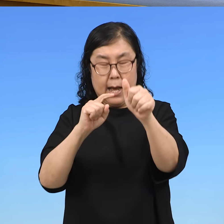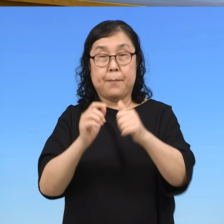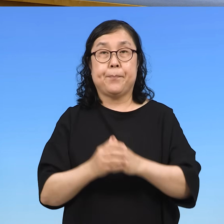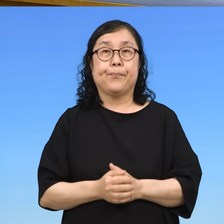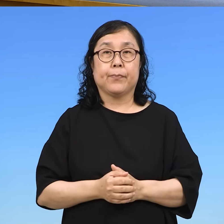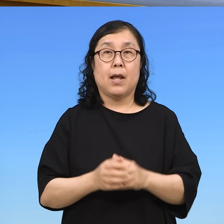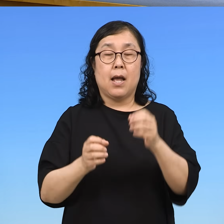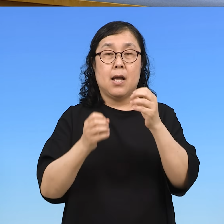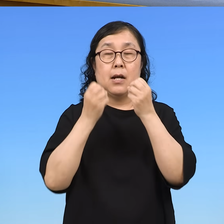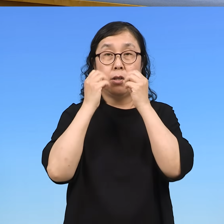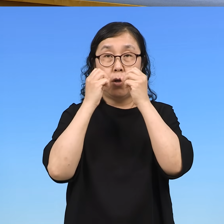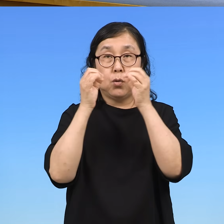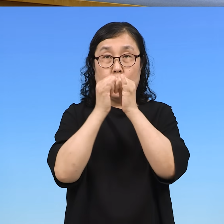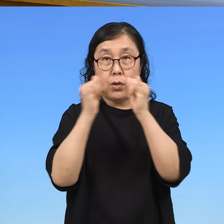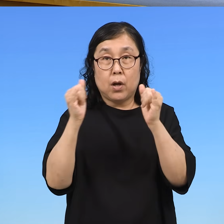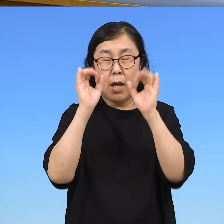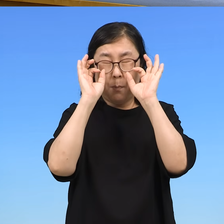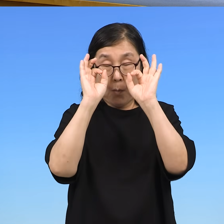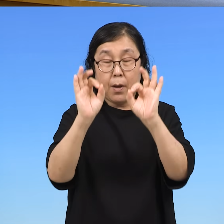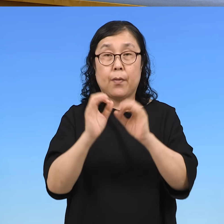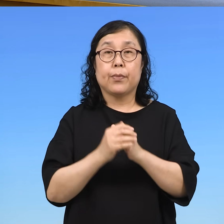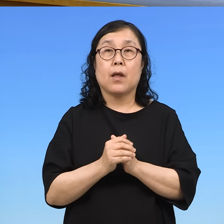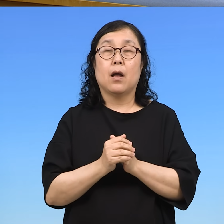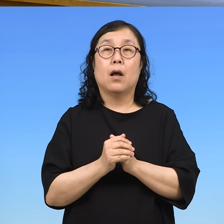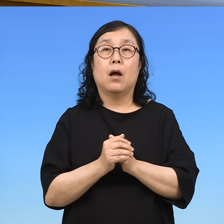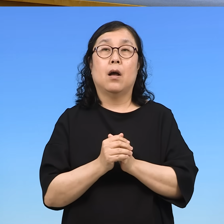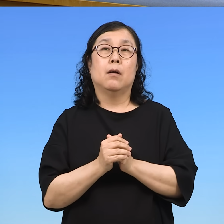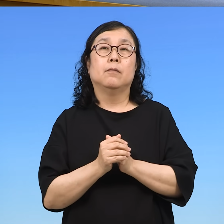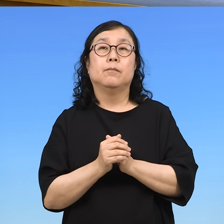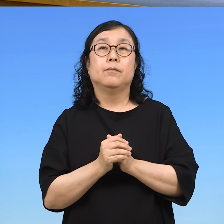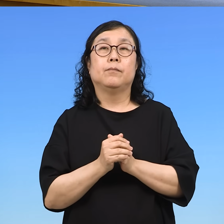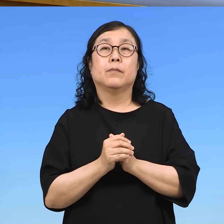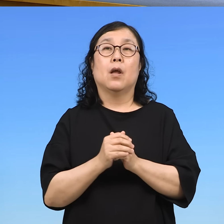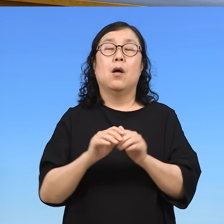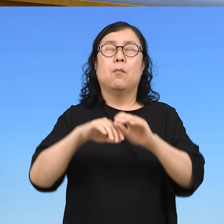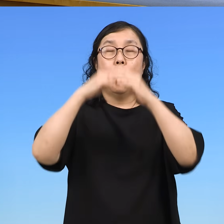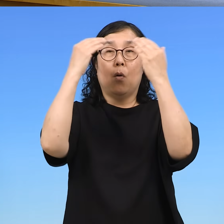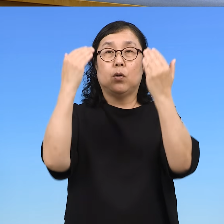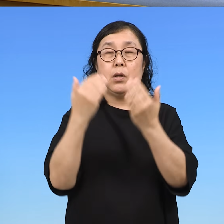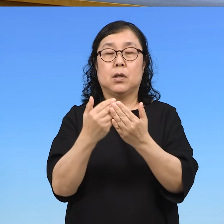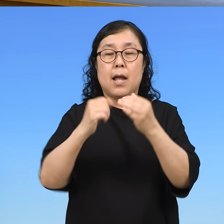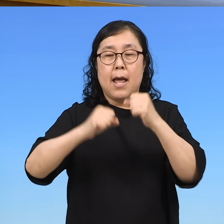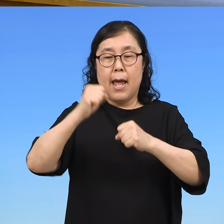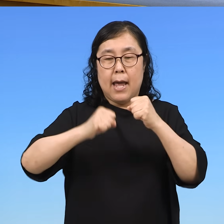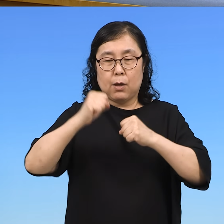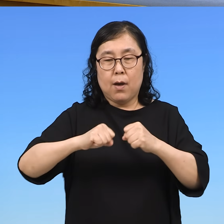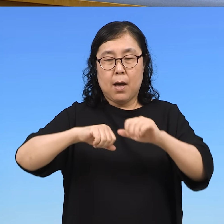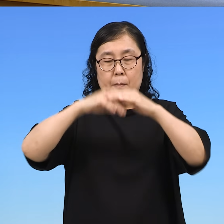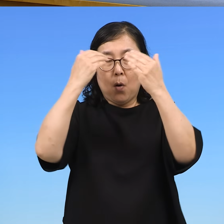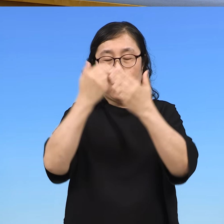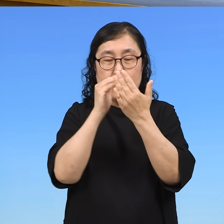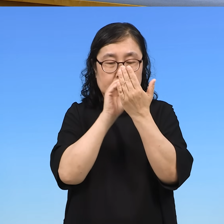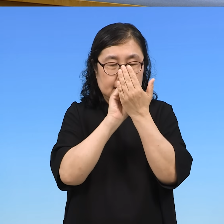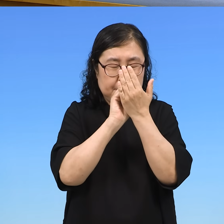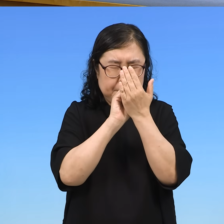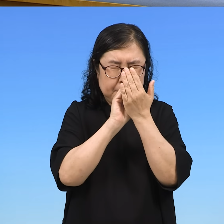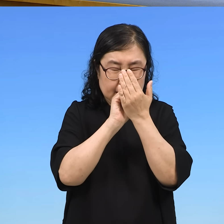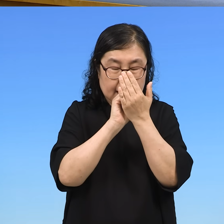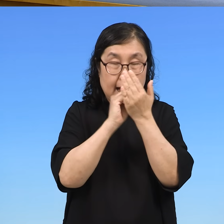다음 나오는 전도서 12장 14절입니다. 하나님은 모든 행위와 모든 은밀한